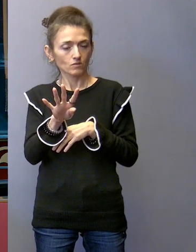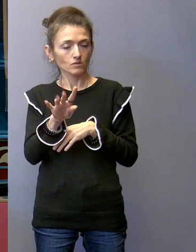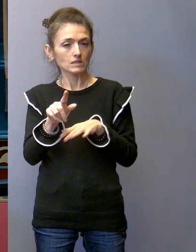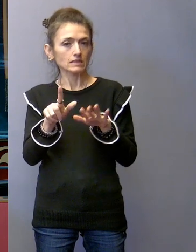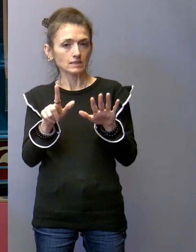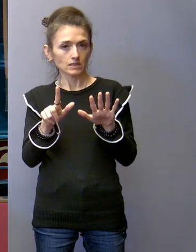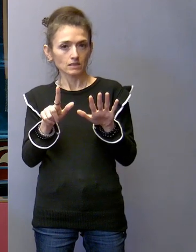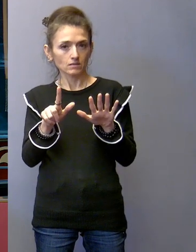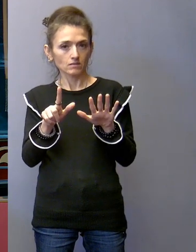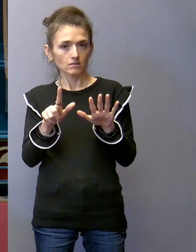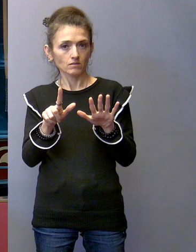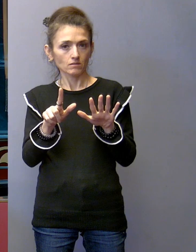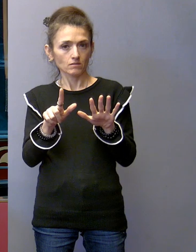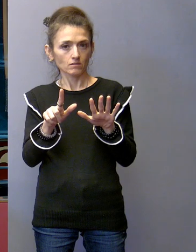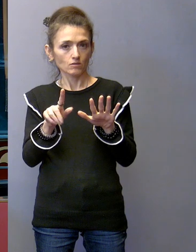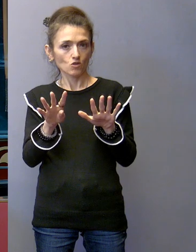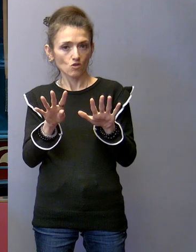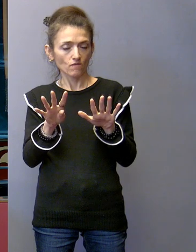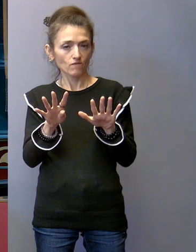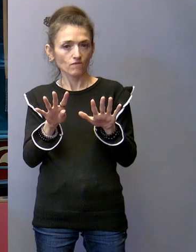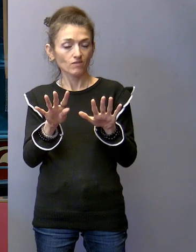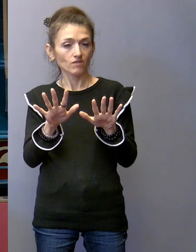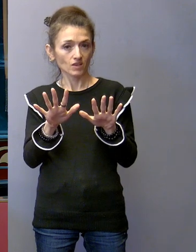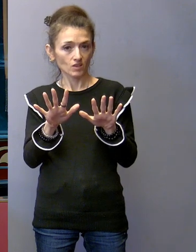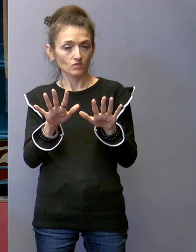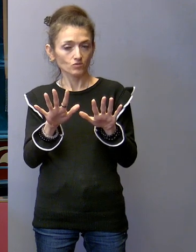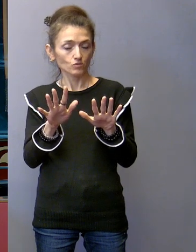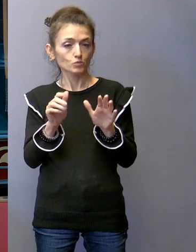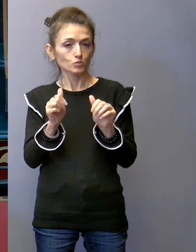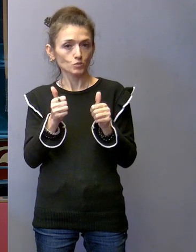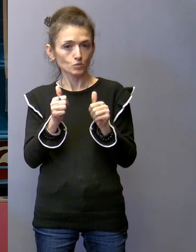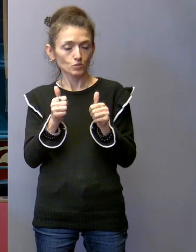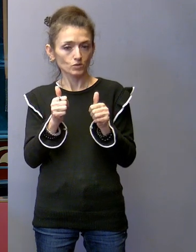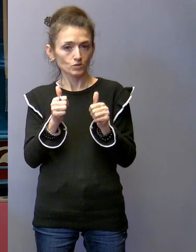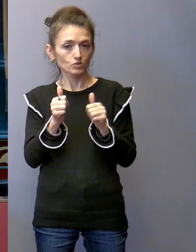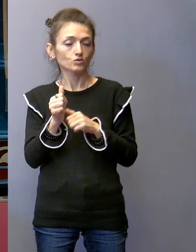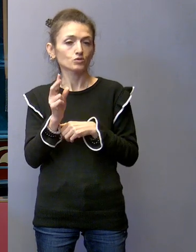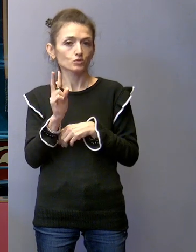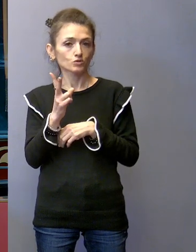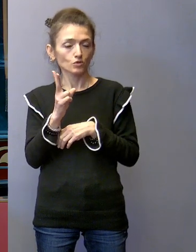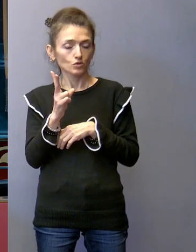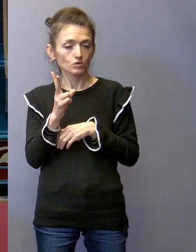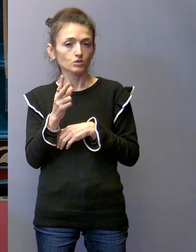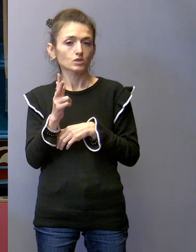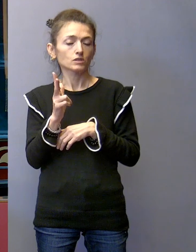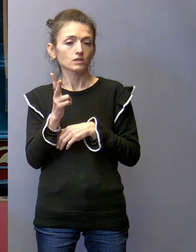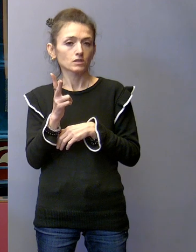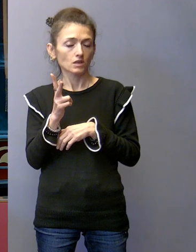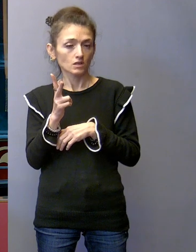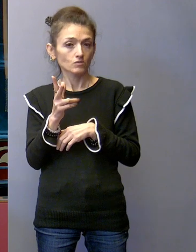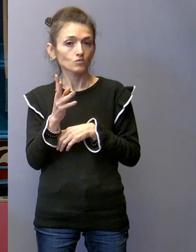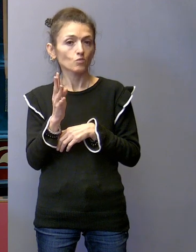7 9 10 11 12 13